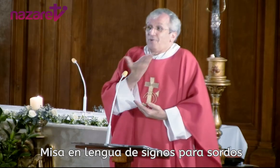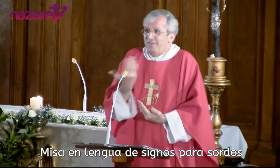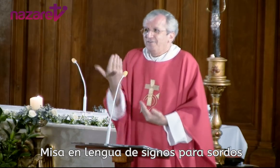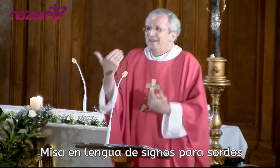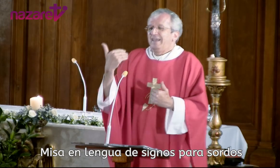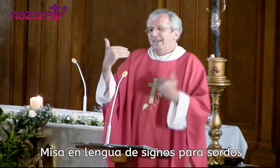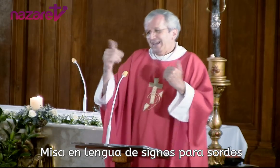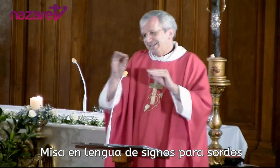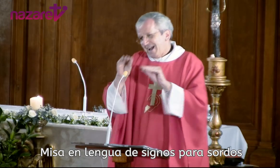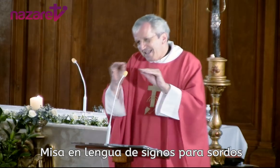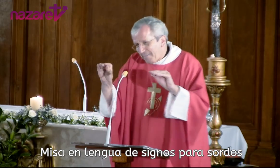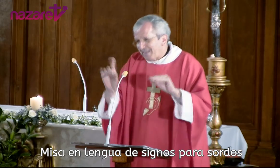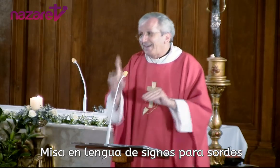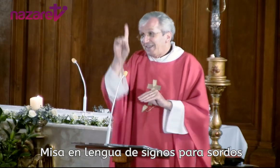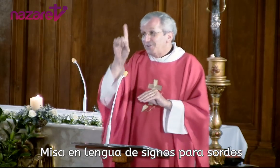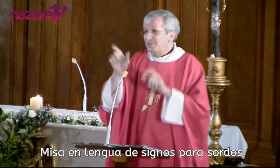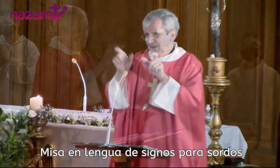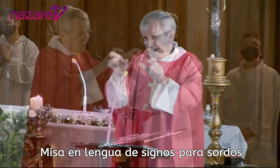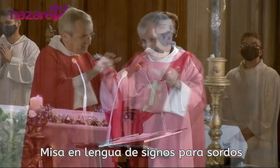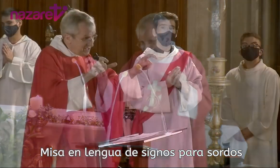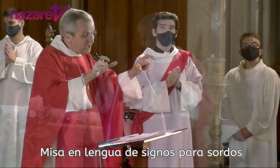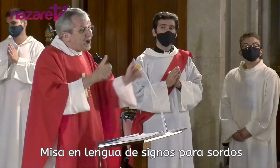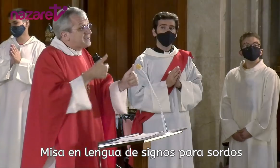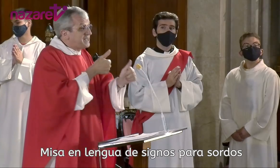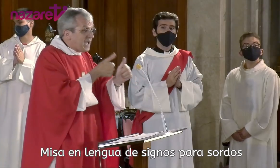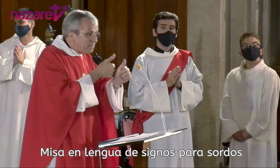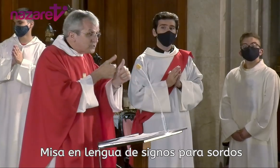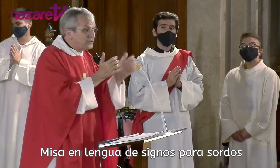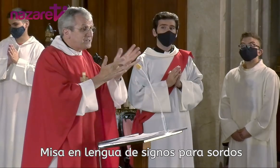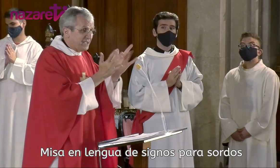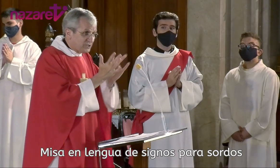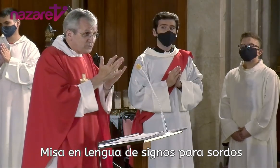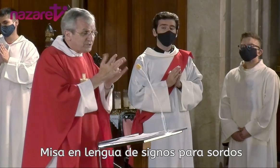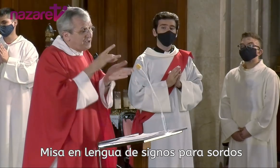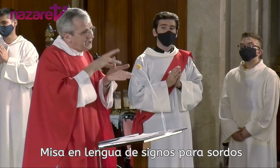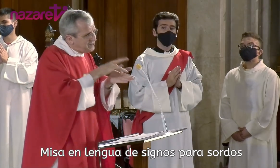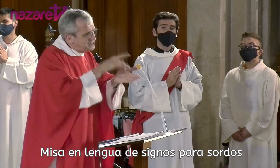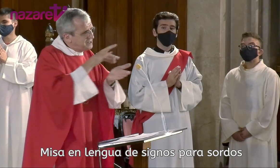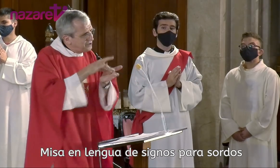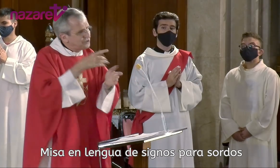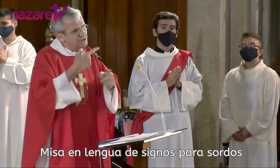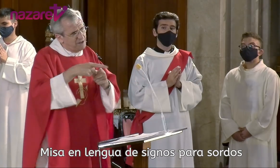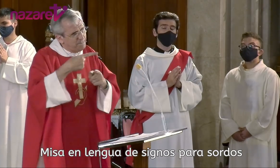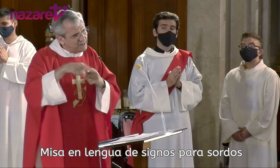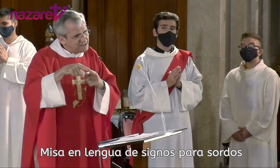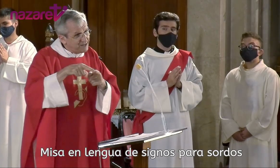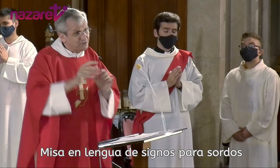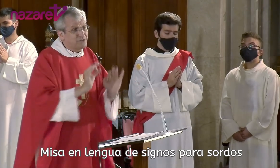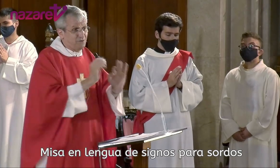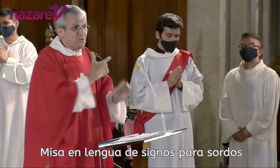vocación, esa llamada que Dios hace a ser apóstoles de Jesús en distintos ministerios. Uno es